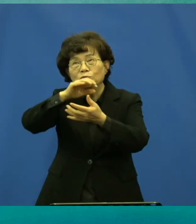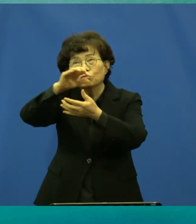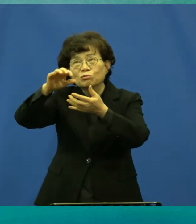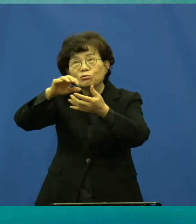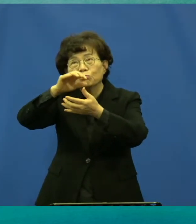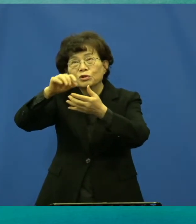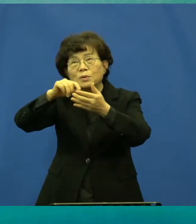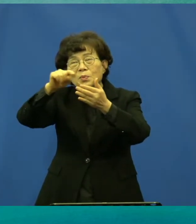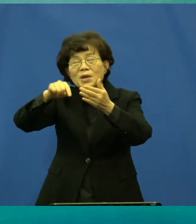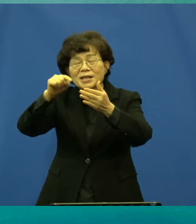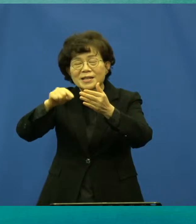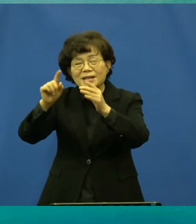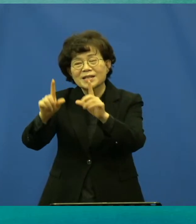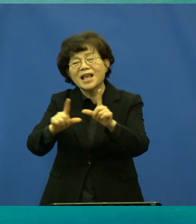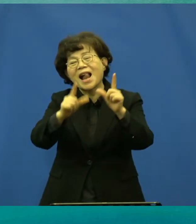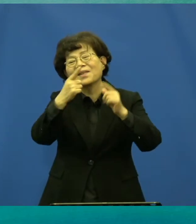싶습니다.